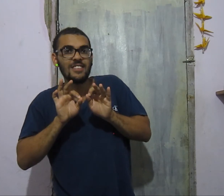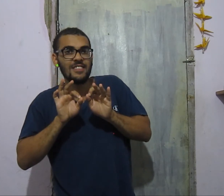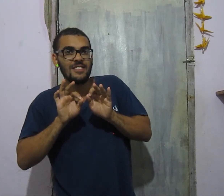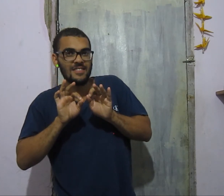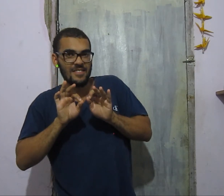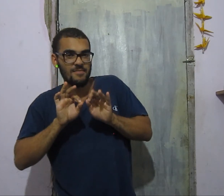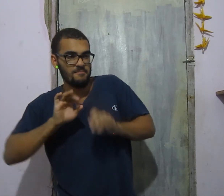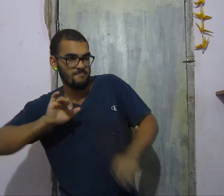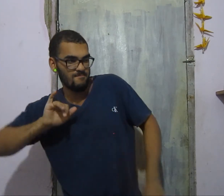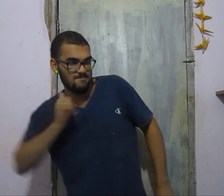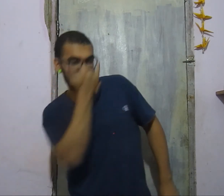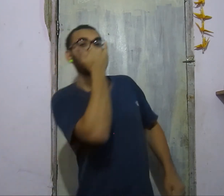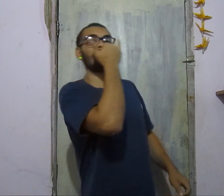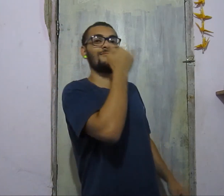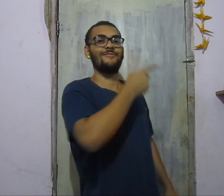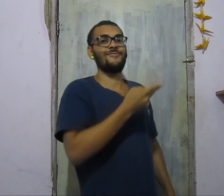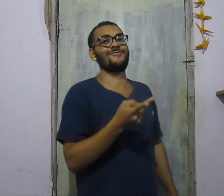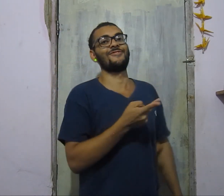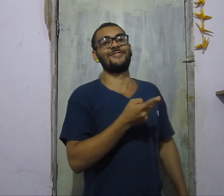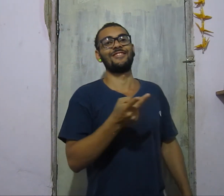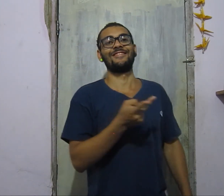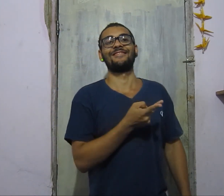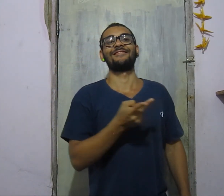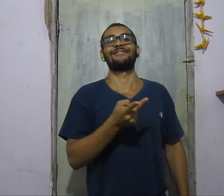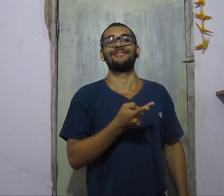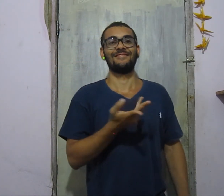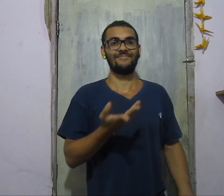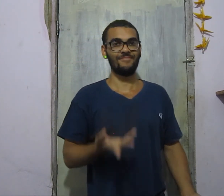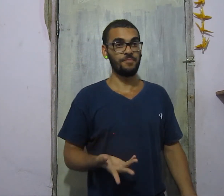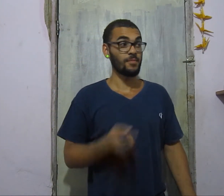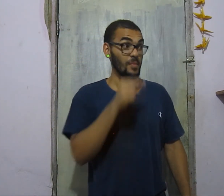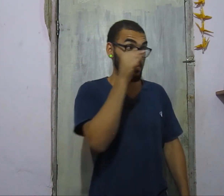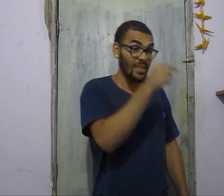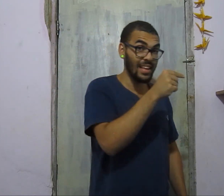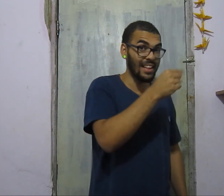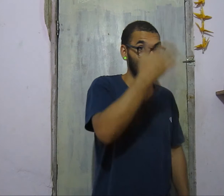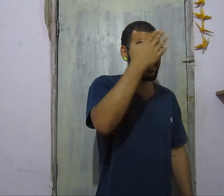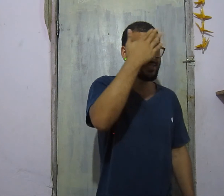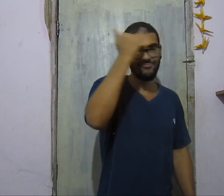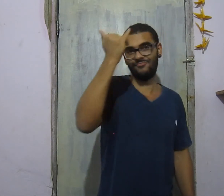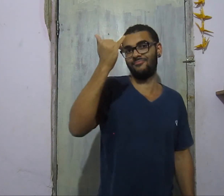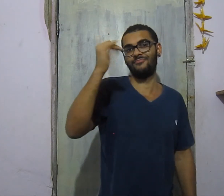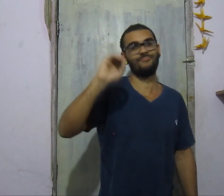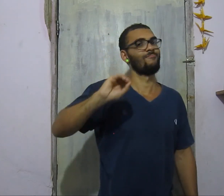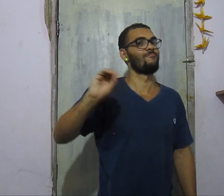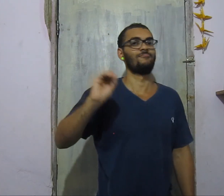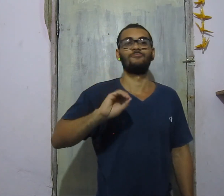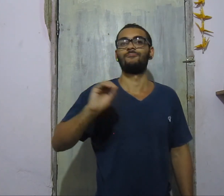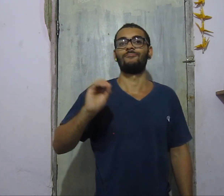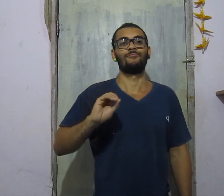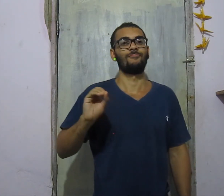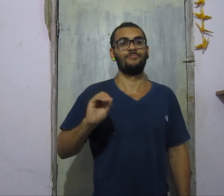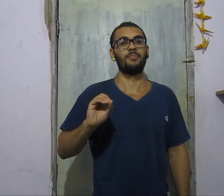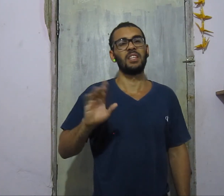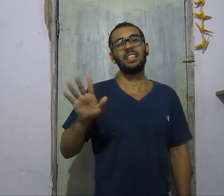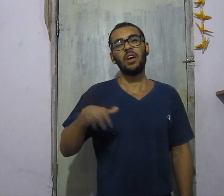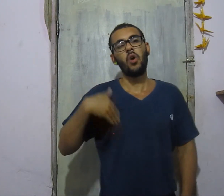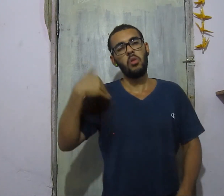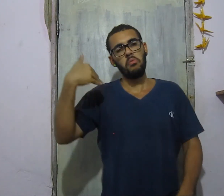dois. E aí ele vai e trama contra os dois e consegue a vingança dele. Só que essa menina que